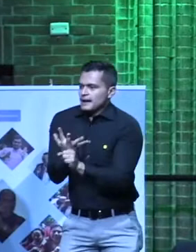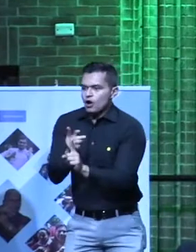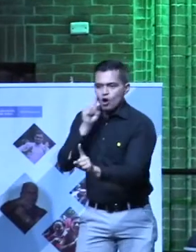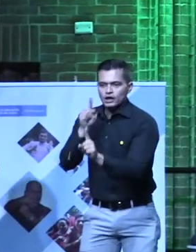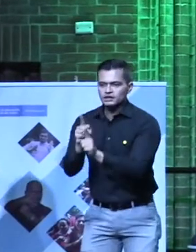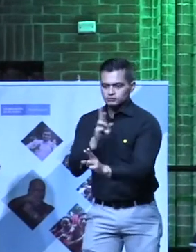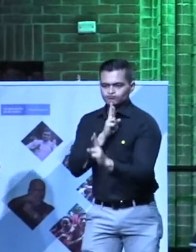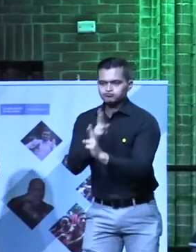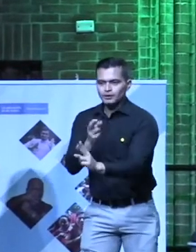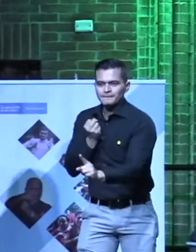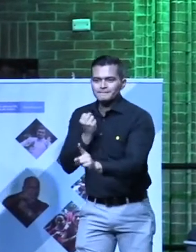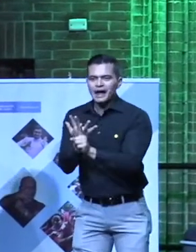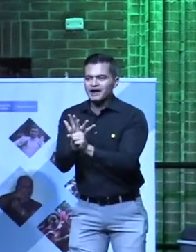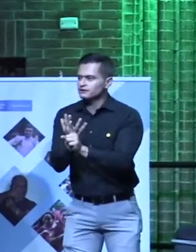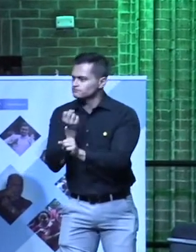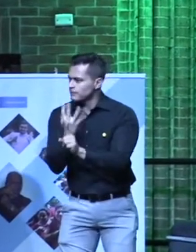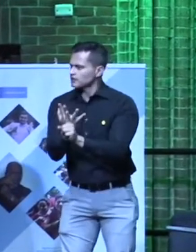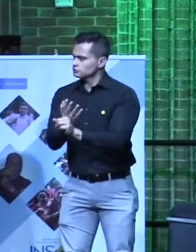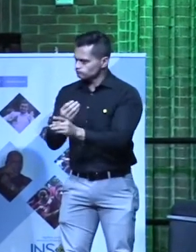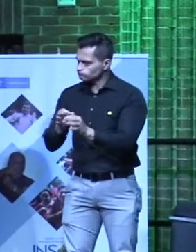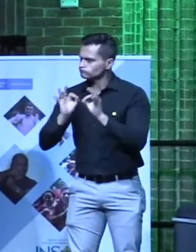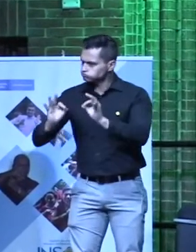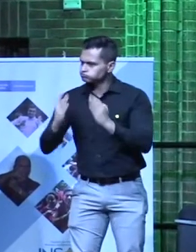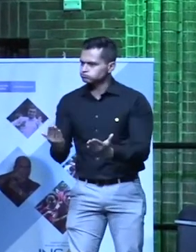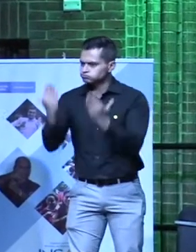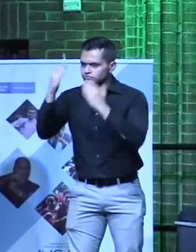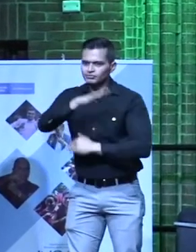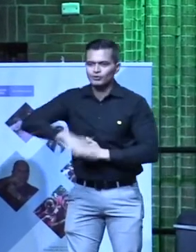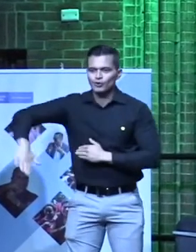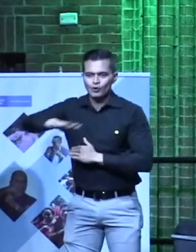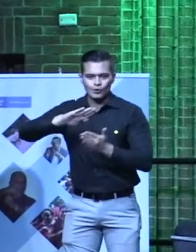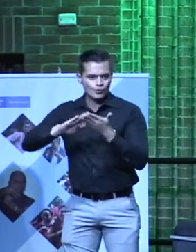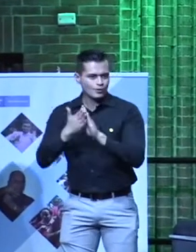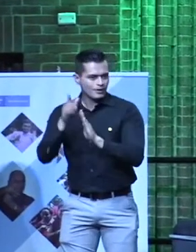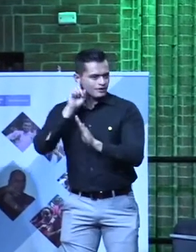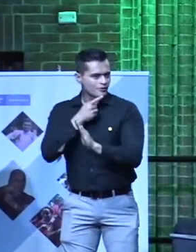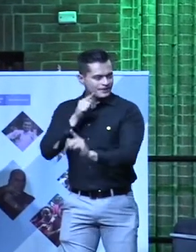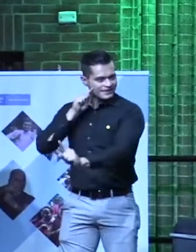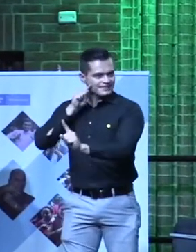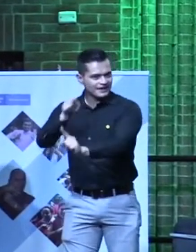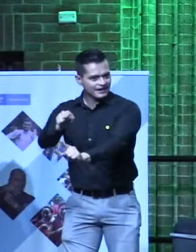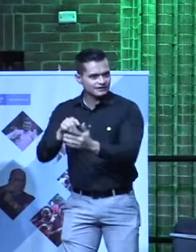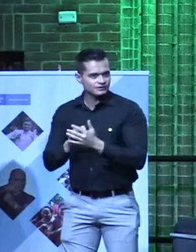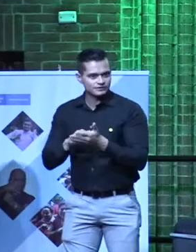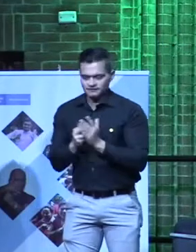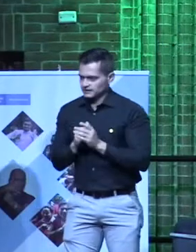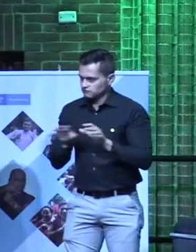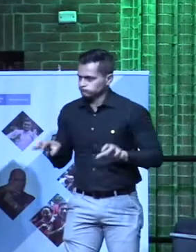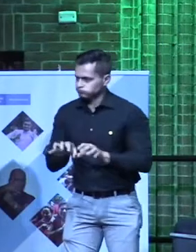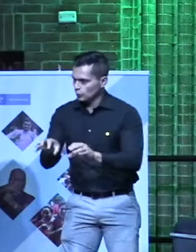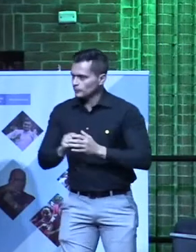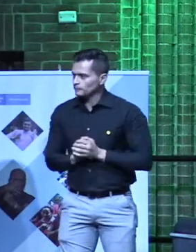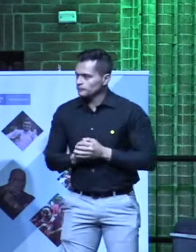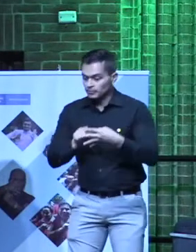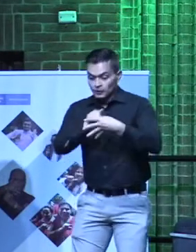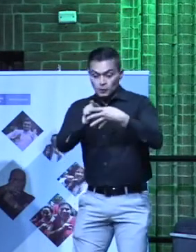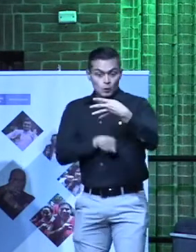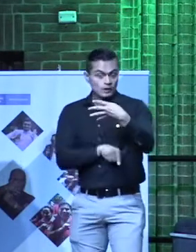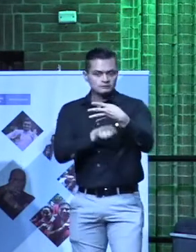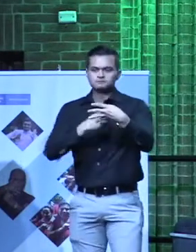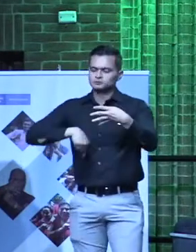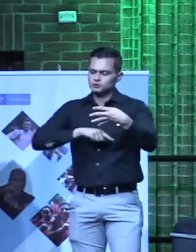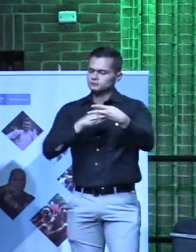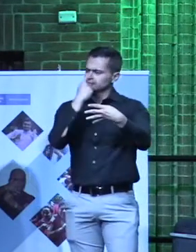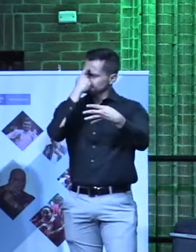que tienen impacto y transformaciones directas sobre la población sorda. Estos 4 ejes, estos 4 pilares,